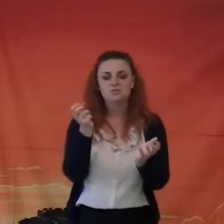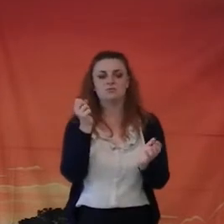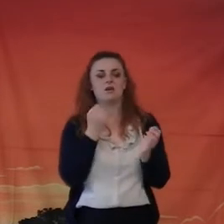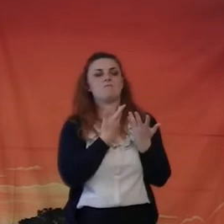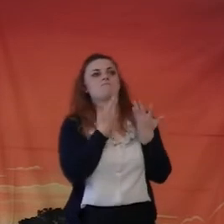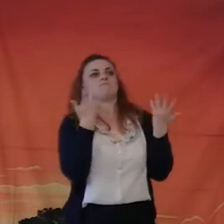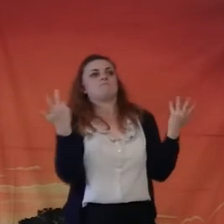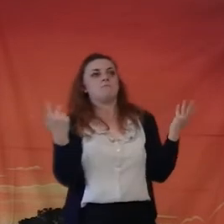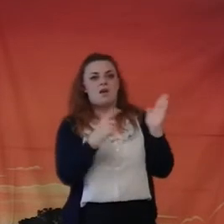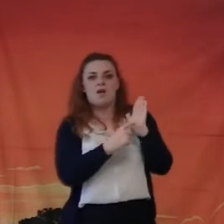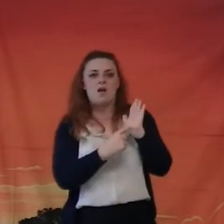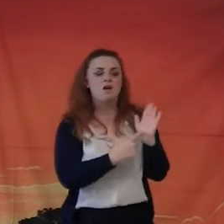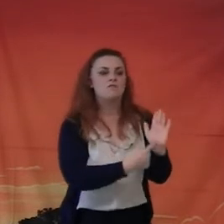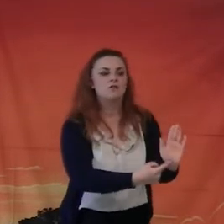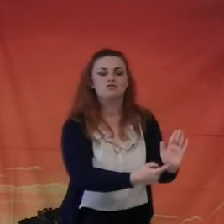mimi,